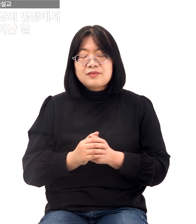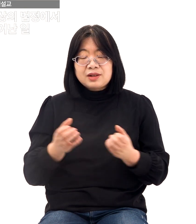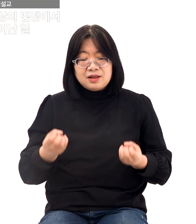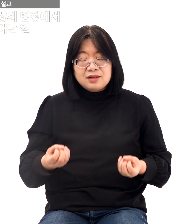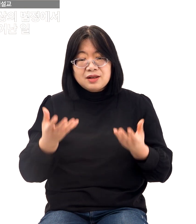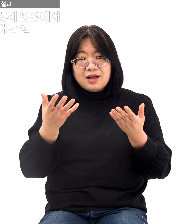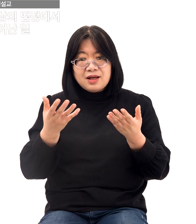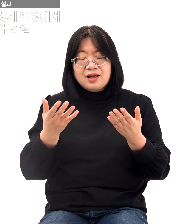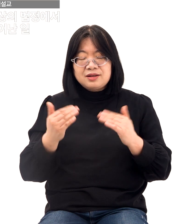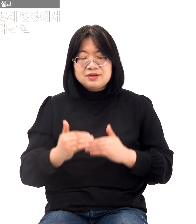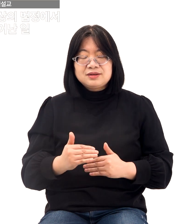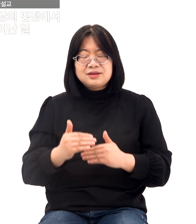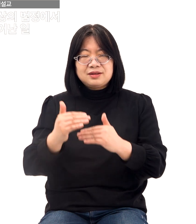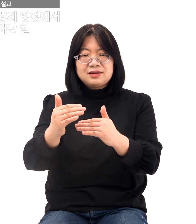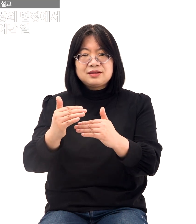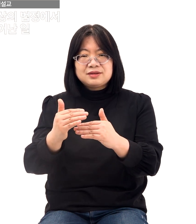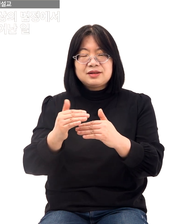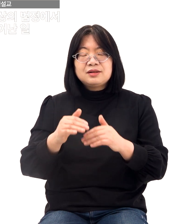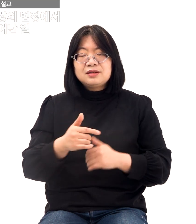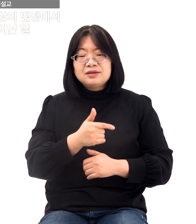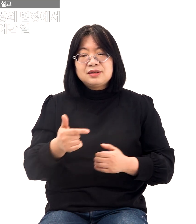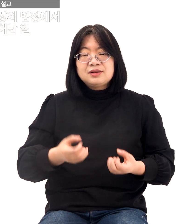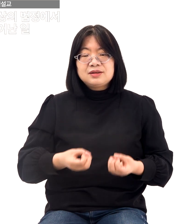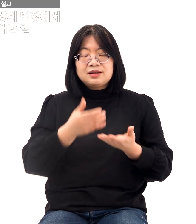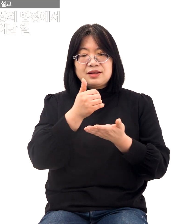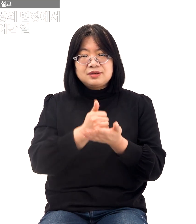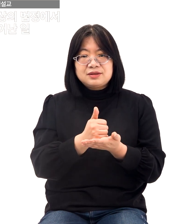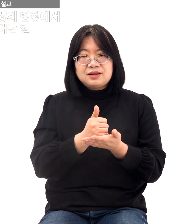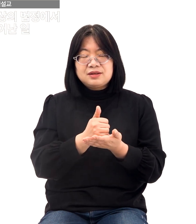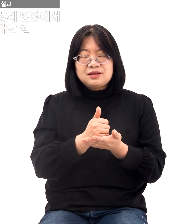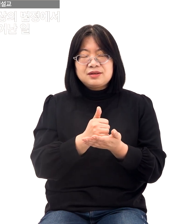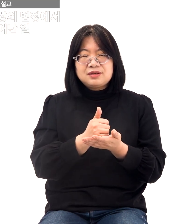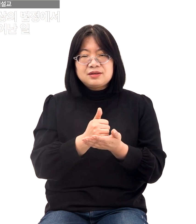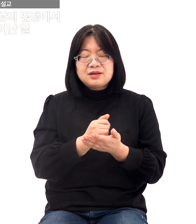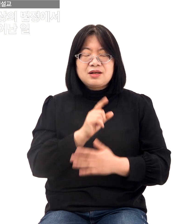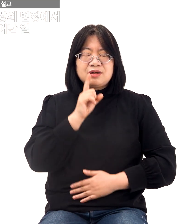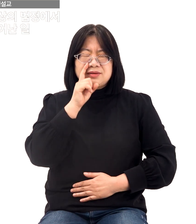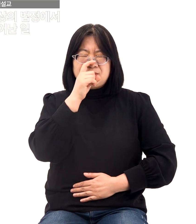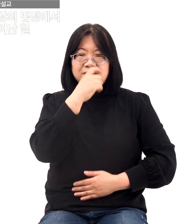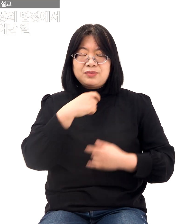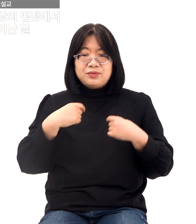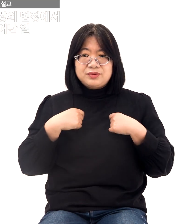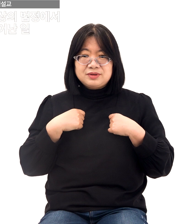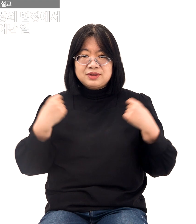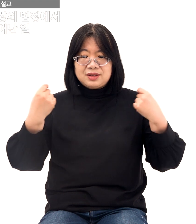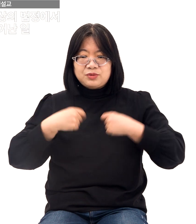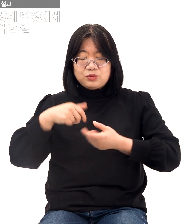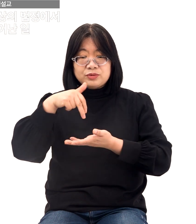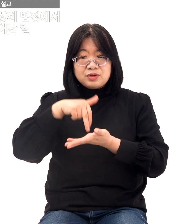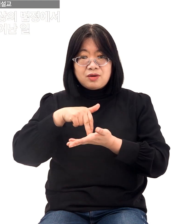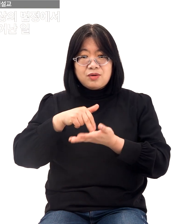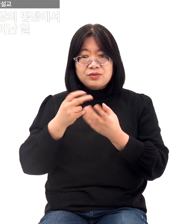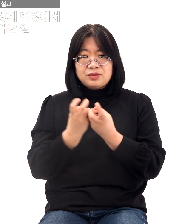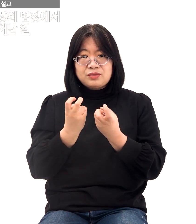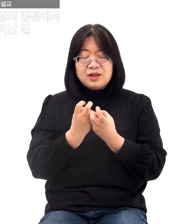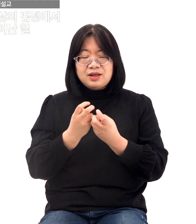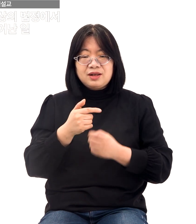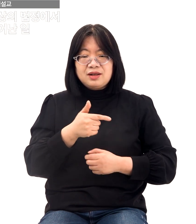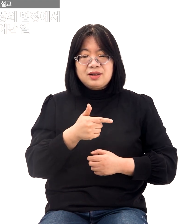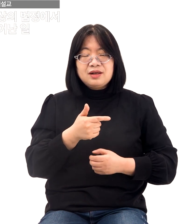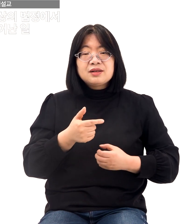제의를 진행해야 되는 이 대제사장이 더러운 옷을 입고 서 있으면 그